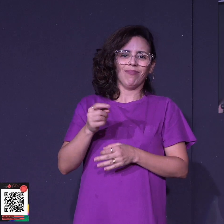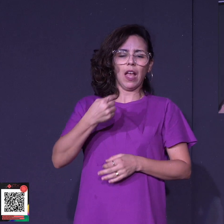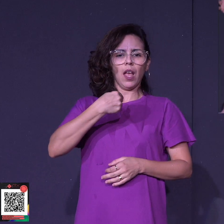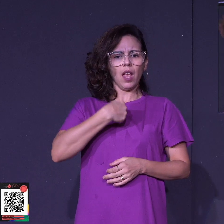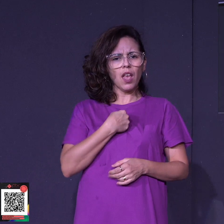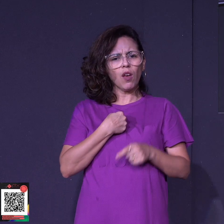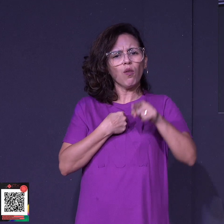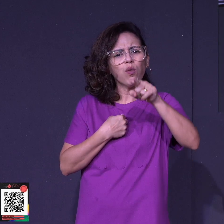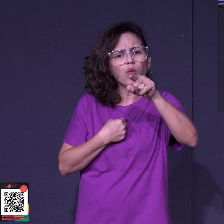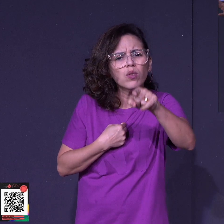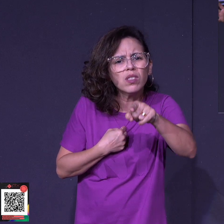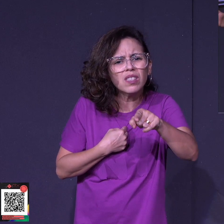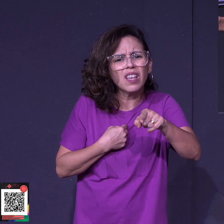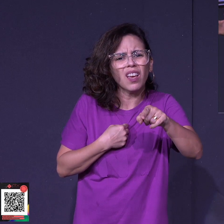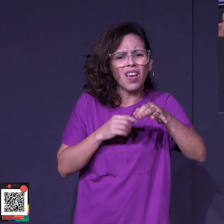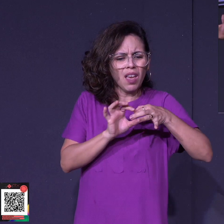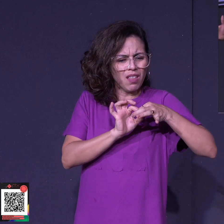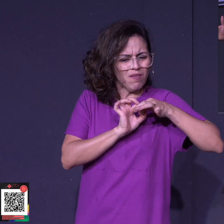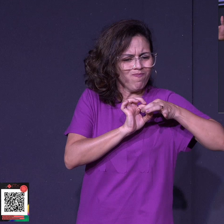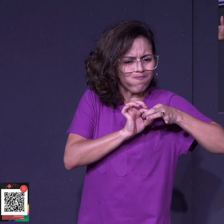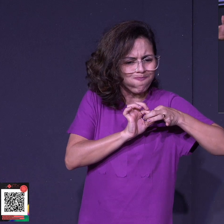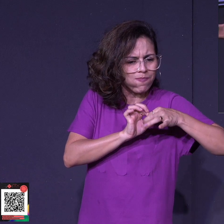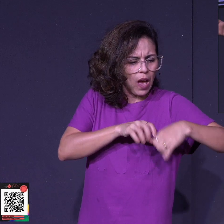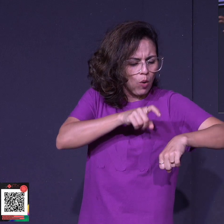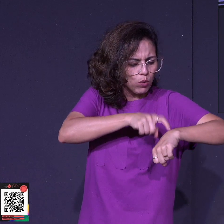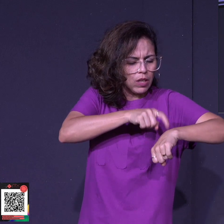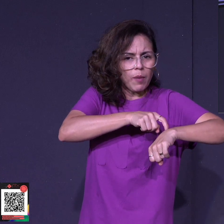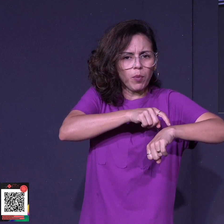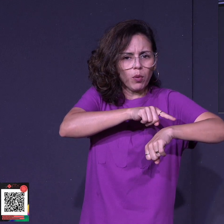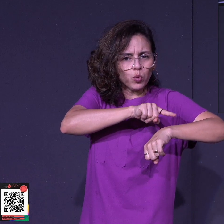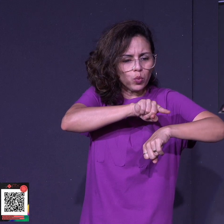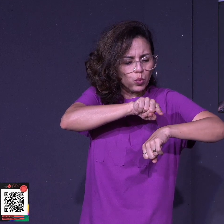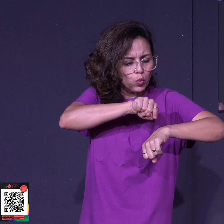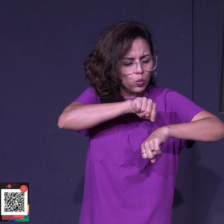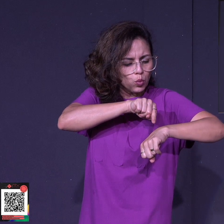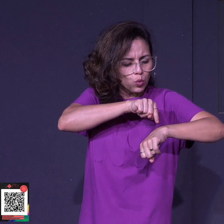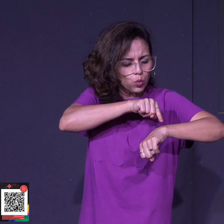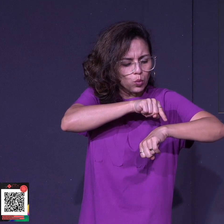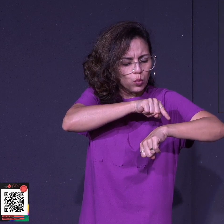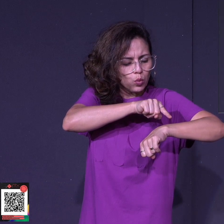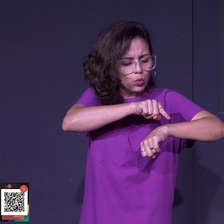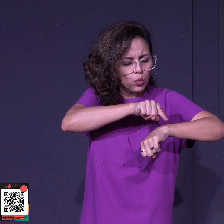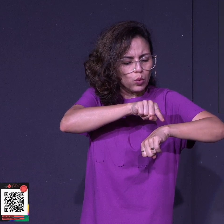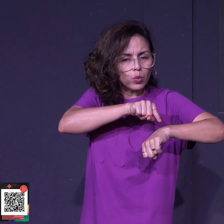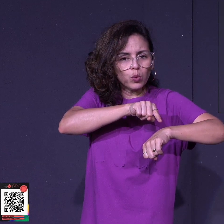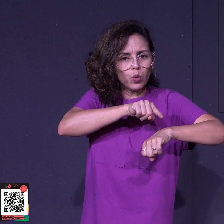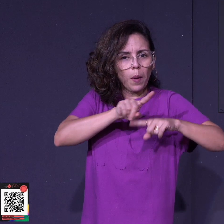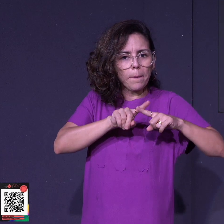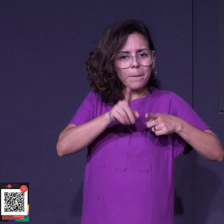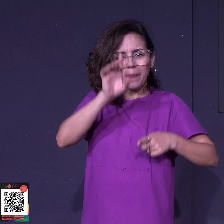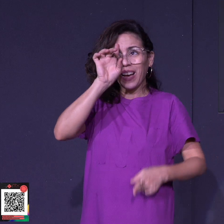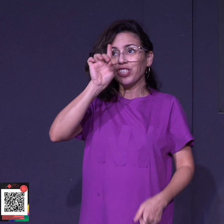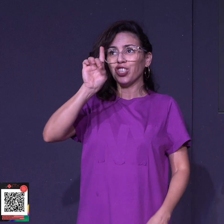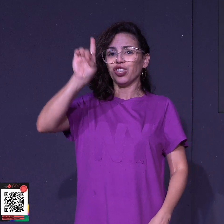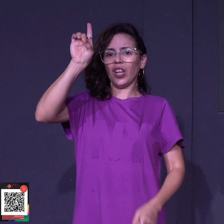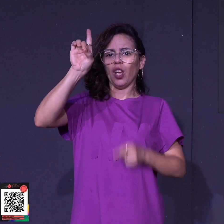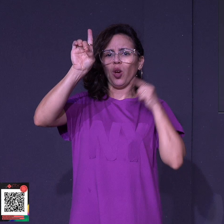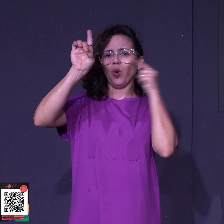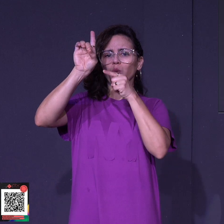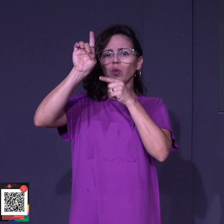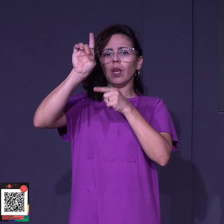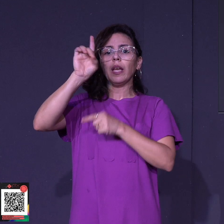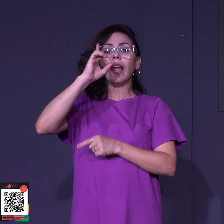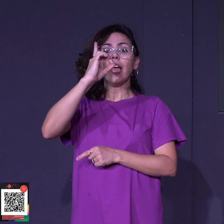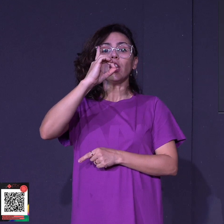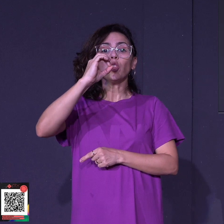Deus é outro. Ele usa o tempo. Ele usa. Então Ele não se atrasa não. Ele